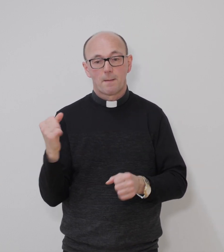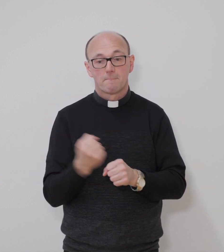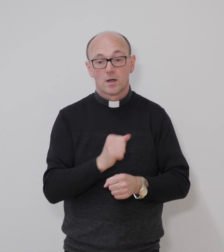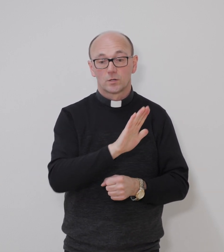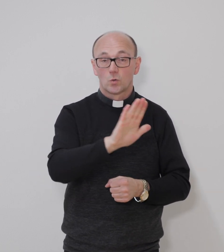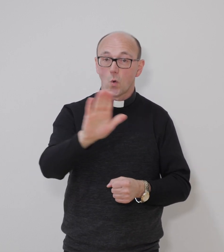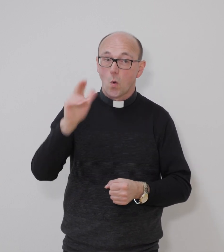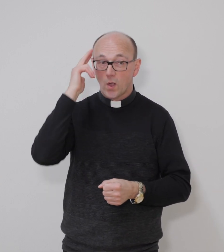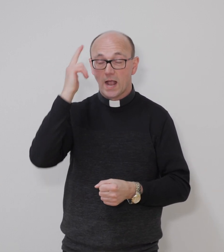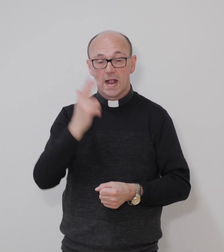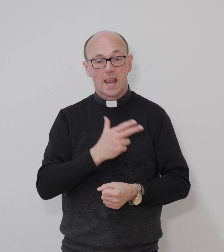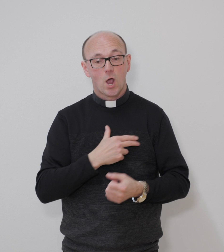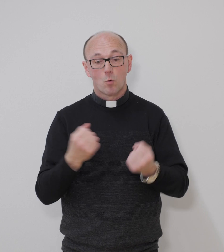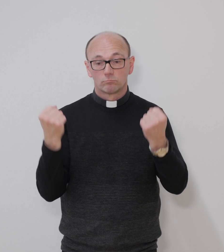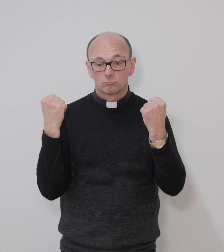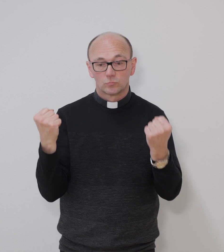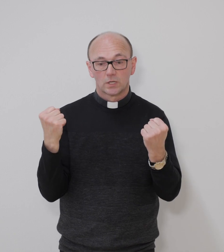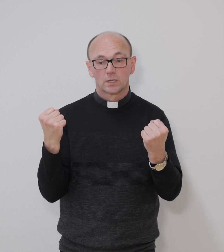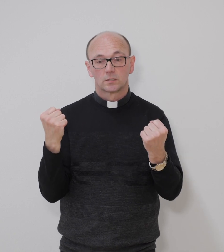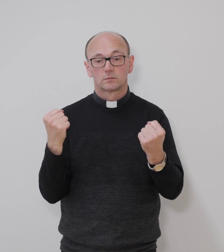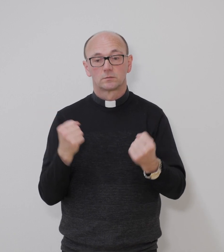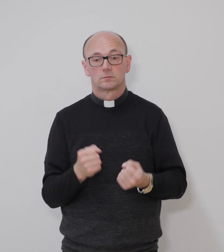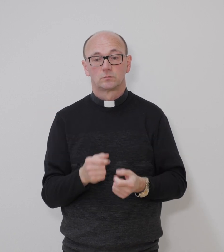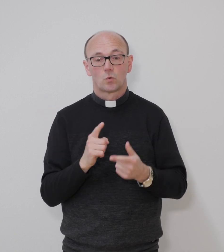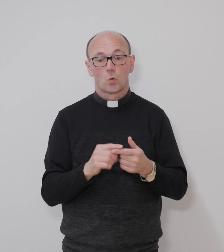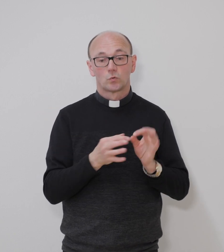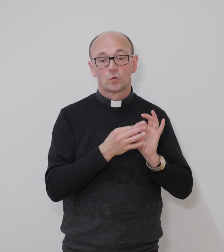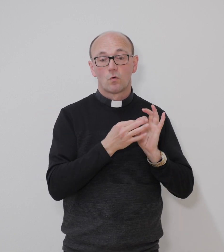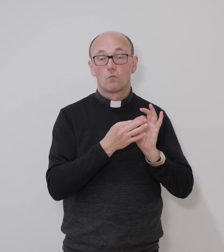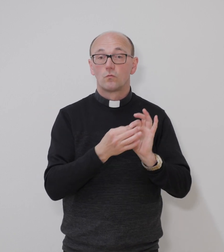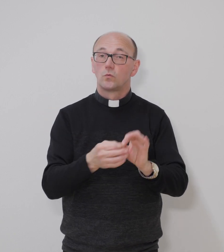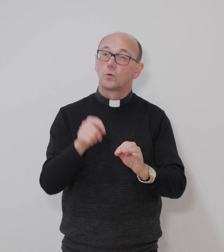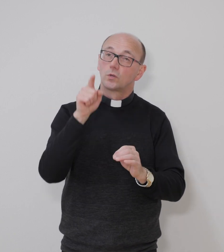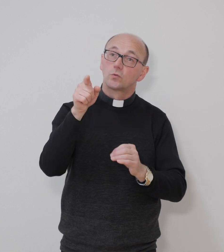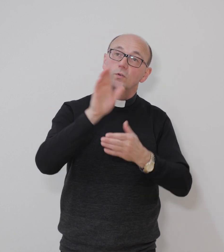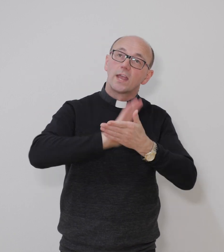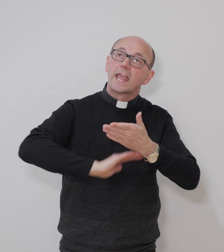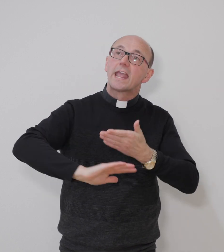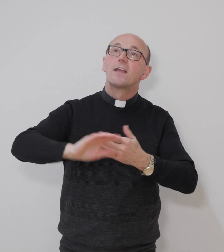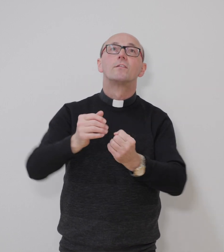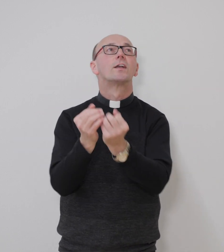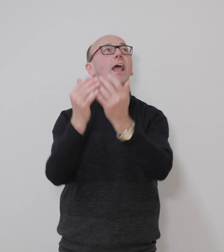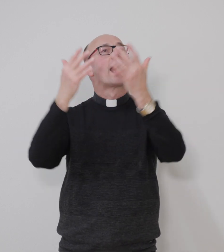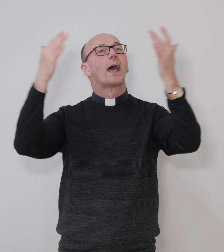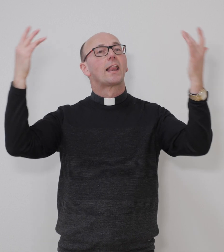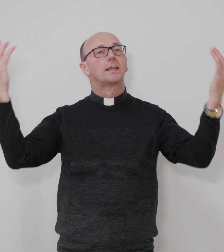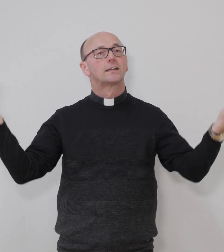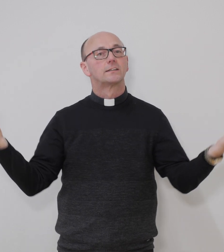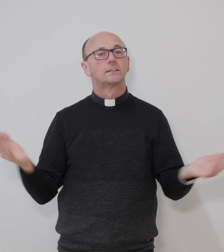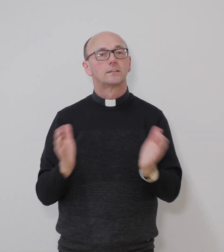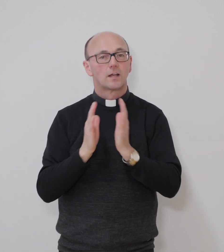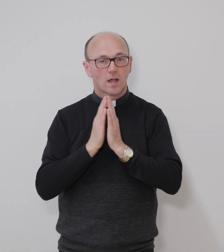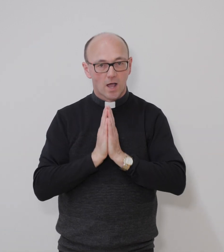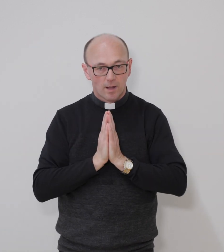zur unvergänglichen Herrlichkeit. Und allen, die ihm folgen auf dem Weg der Entäußerung, gebe